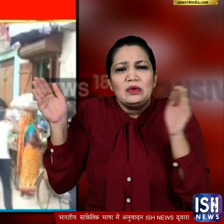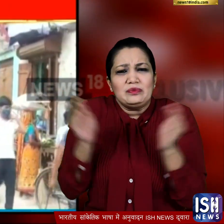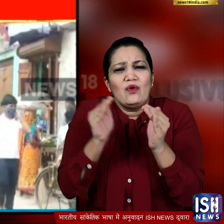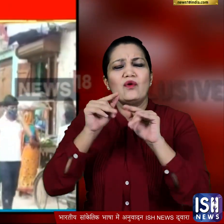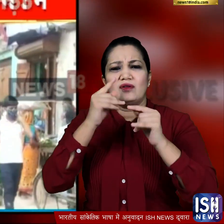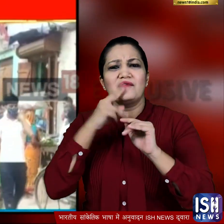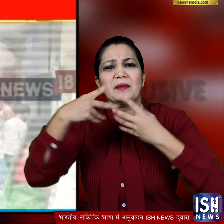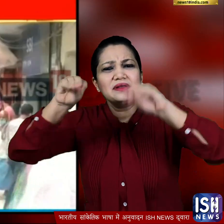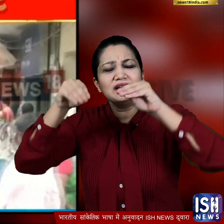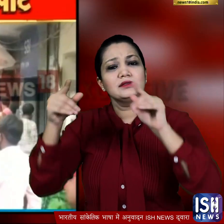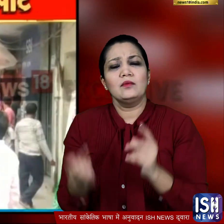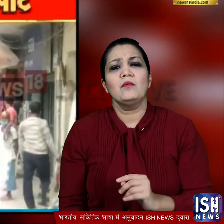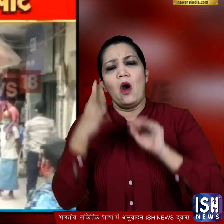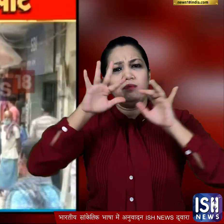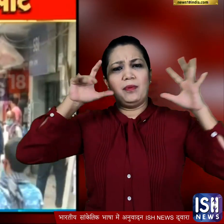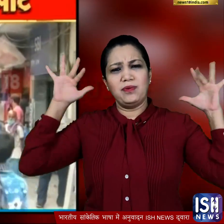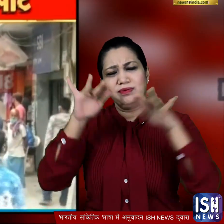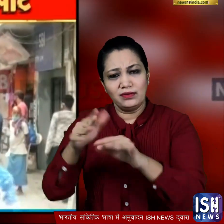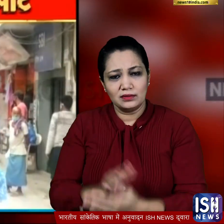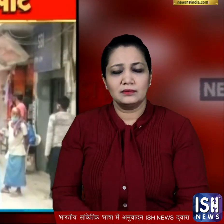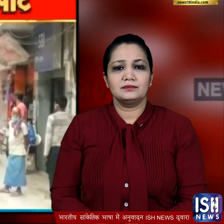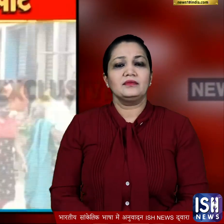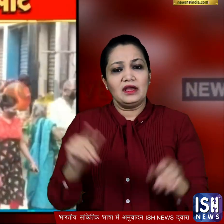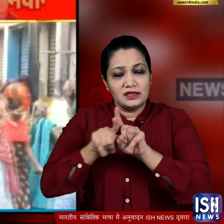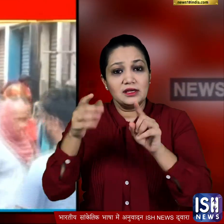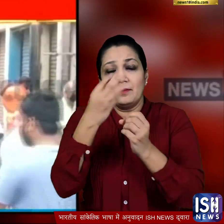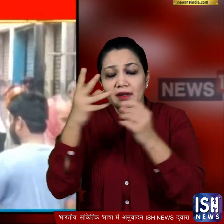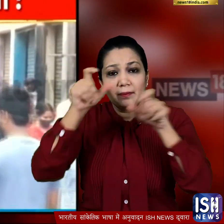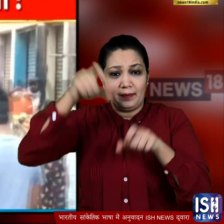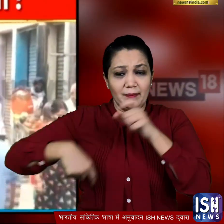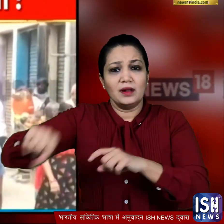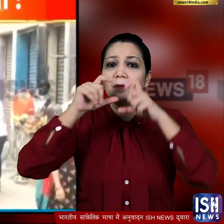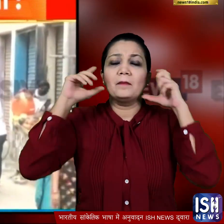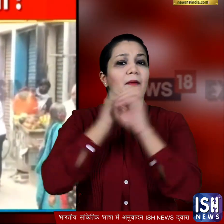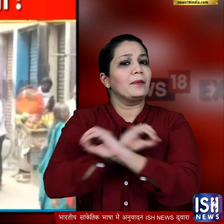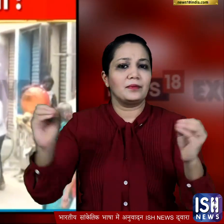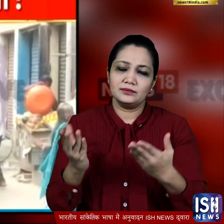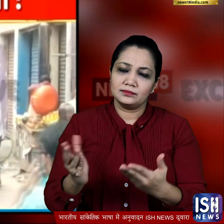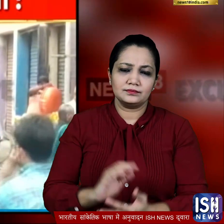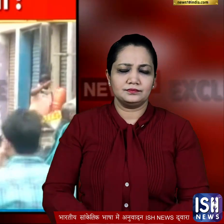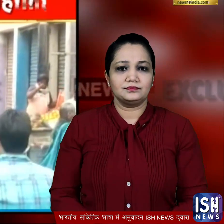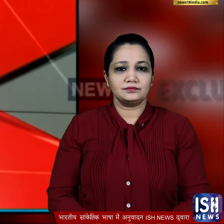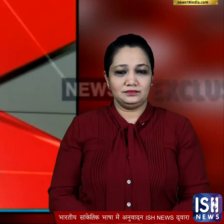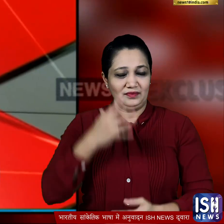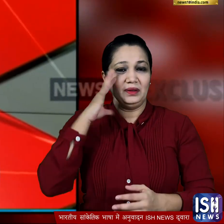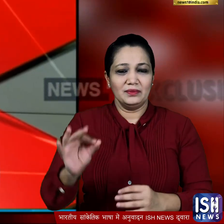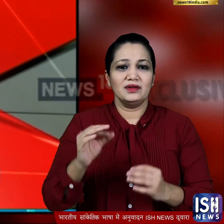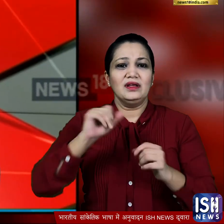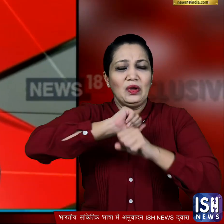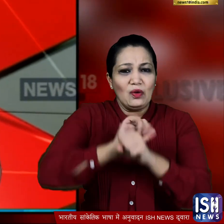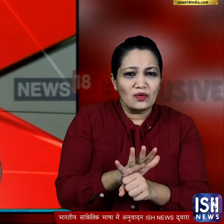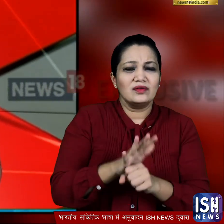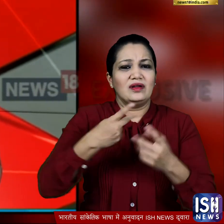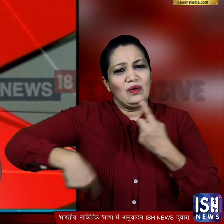की एक छोटी सी सब्जी मंडी में सुबह सुबह भीड़ जमा हो गई। इस भीड़ में कई ऐसे लोग दिखे जिनके मुंह पर मास्क तक नहीं थे। सौभाग्य की एक बात है